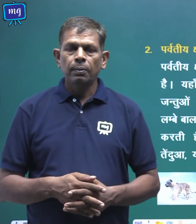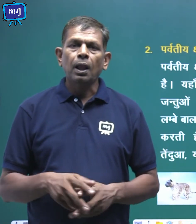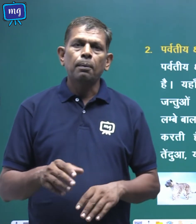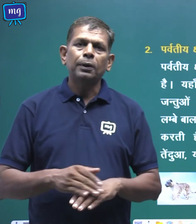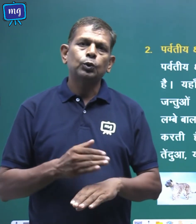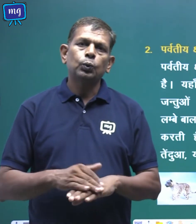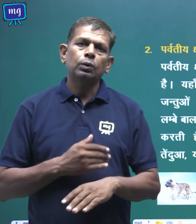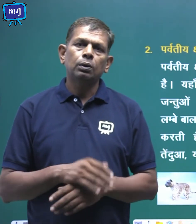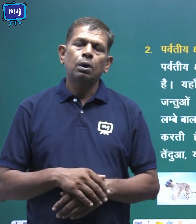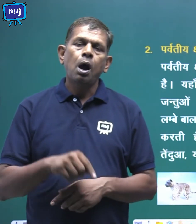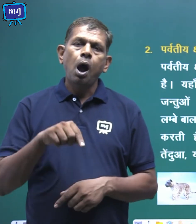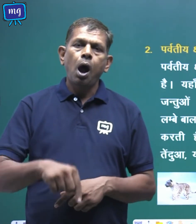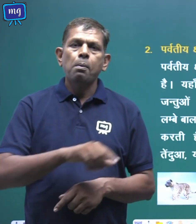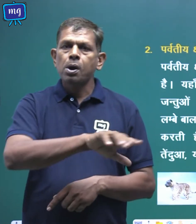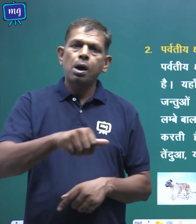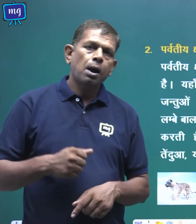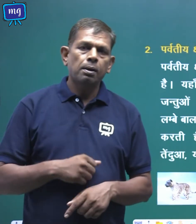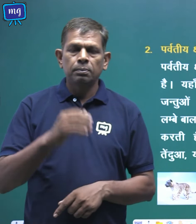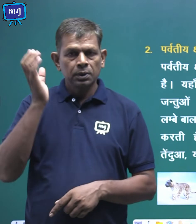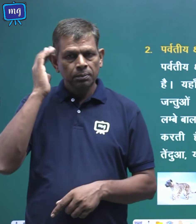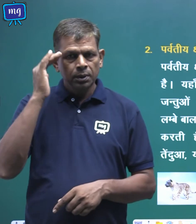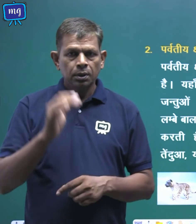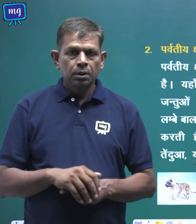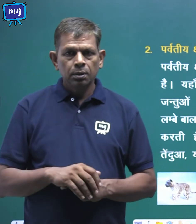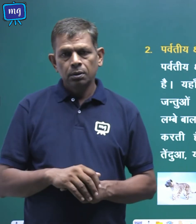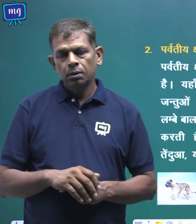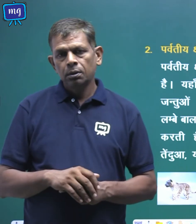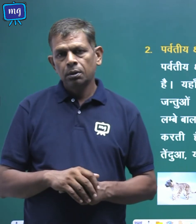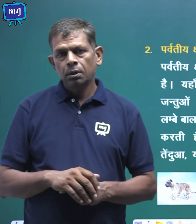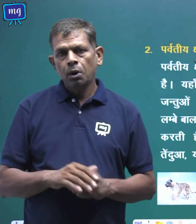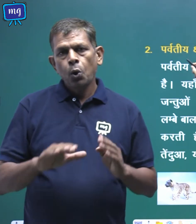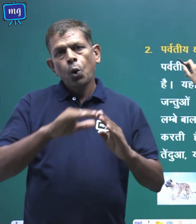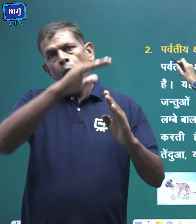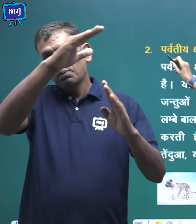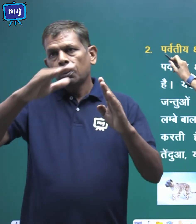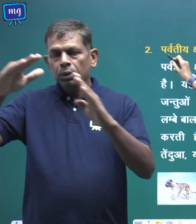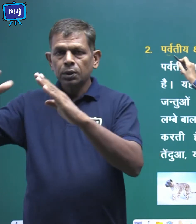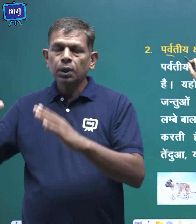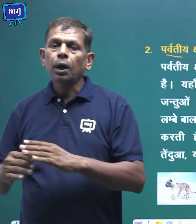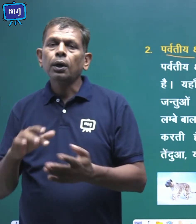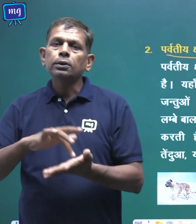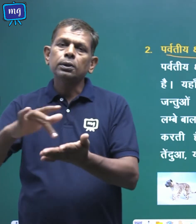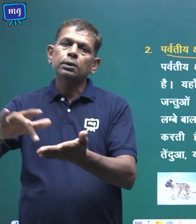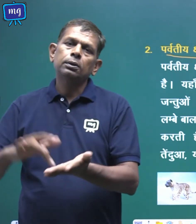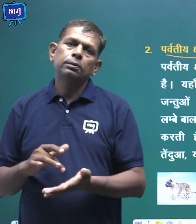बच्चों, अब हम समझेंगे कि पर्वतीय क्षेत्र,